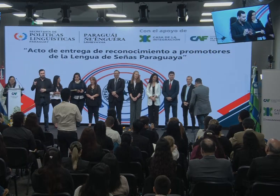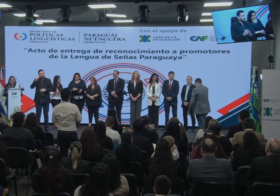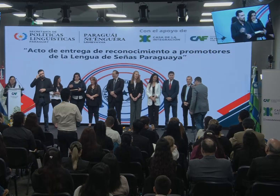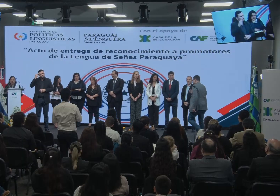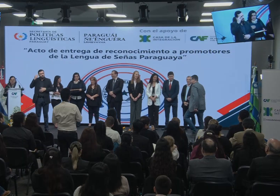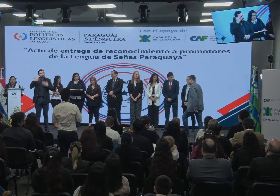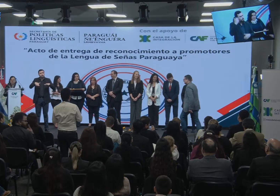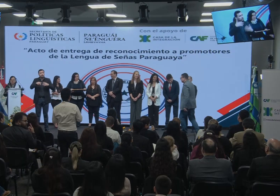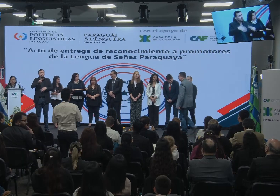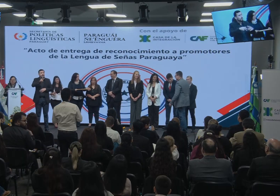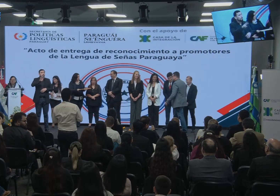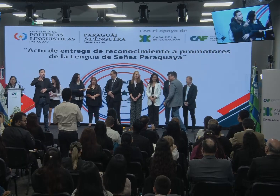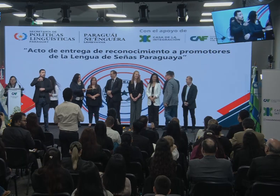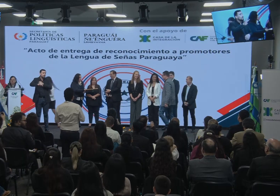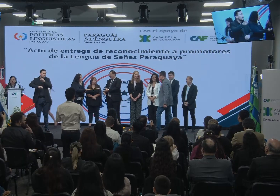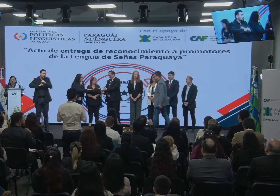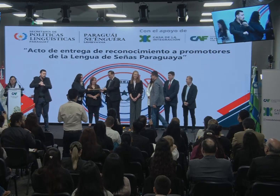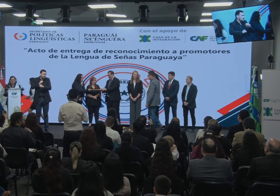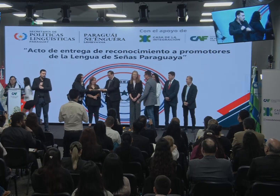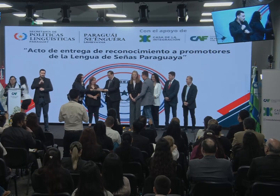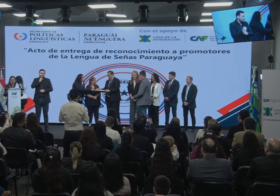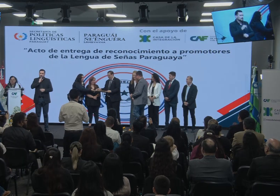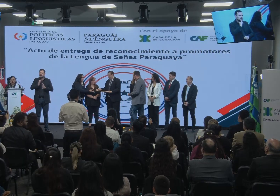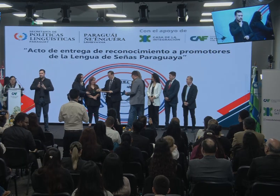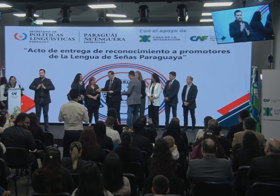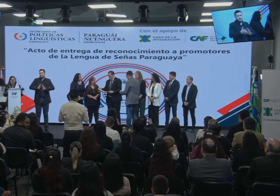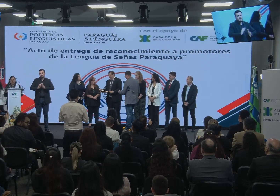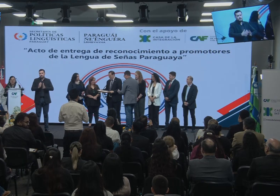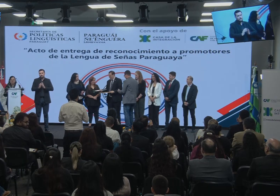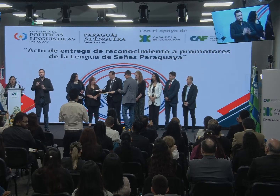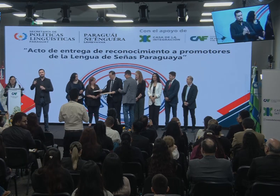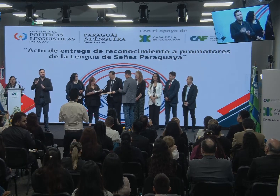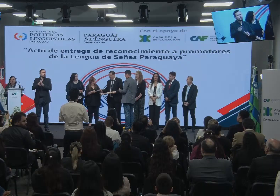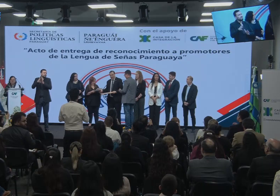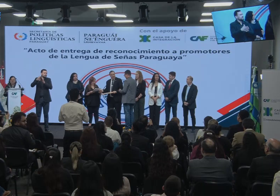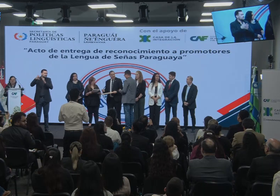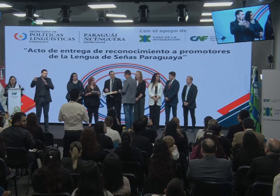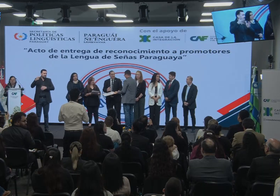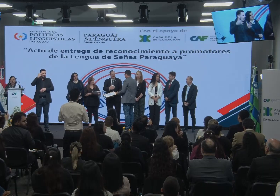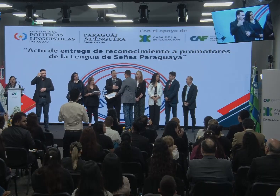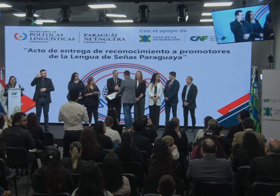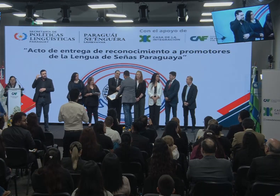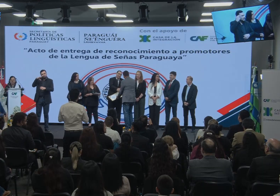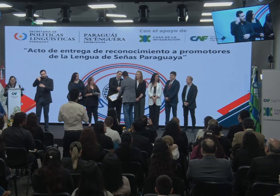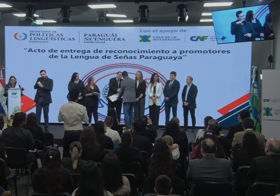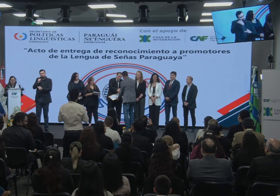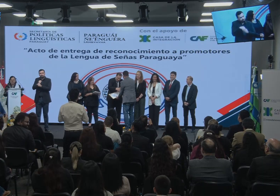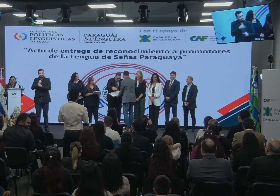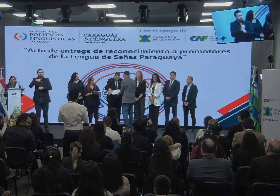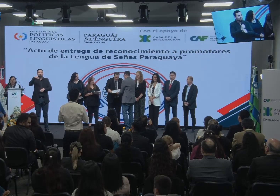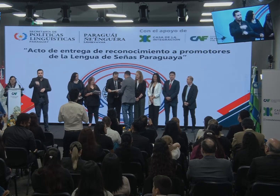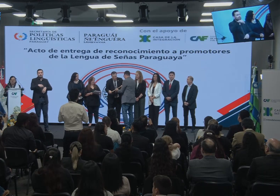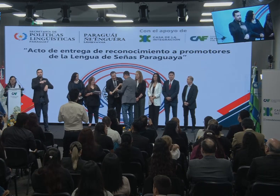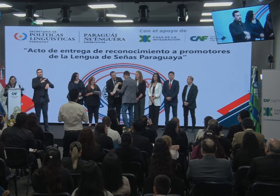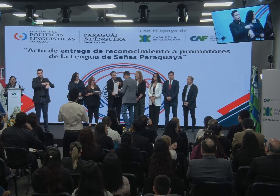experiencia de 24 años en la profesión. Cuenta con amplia experiencia de trabajo en el Paraguay, específicamente en